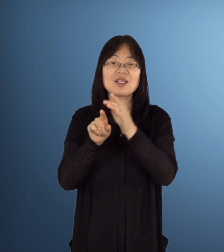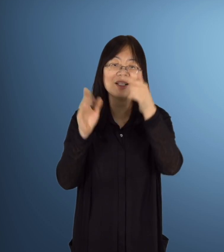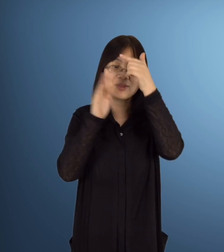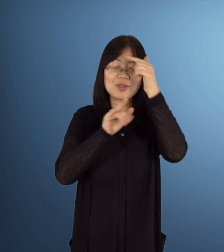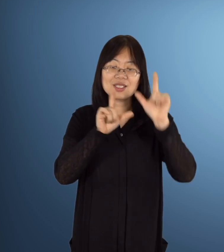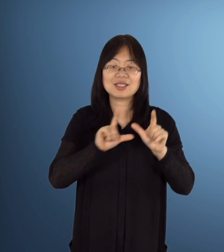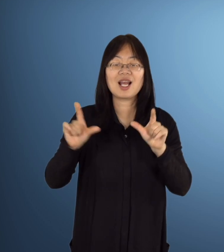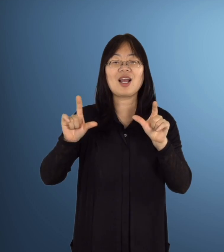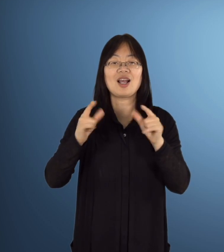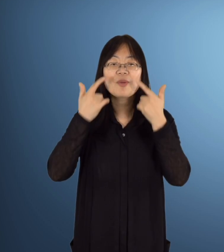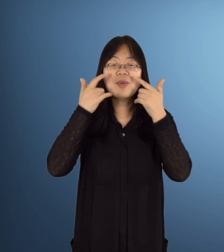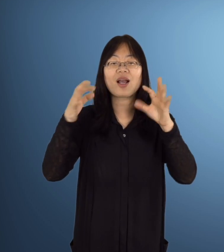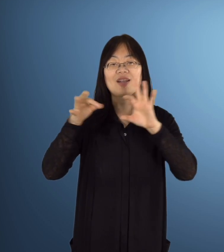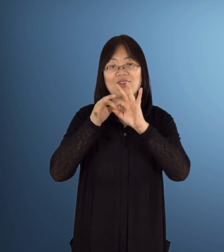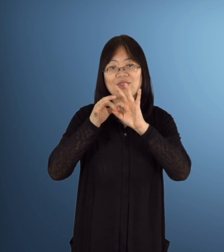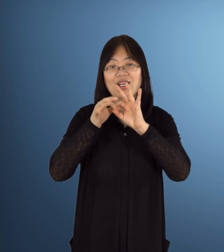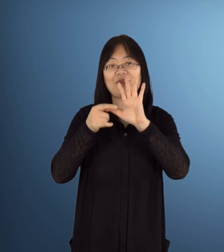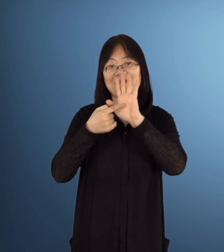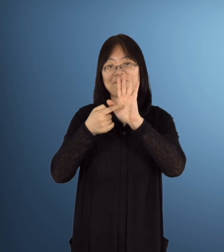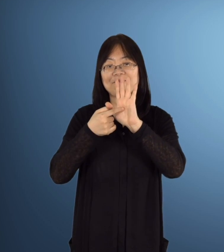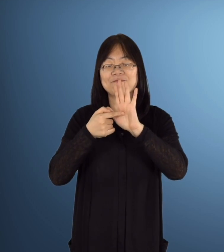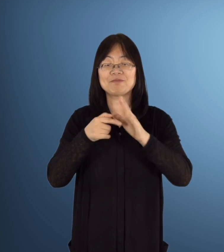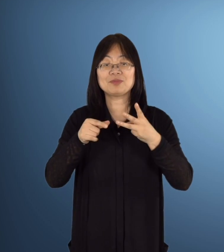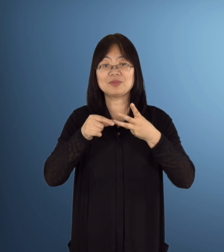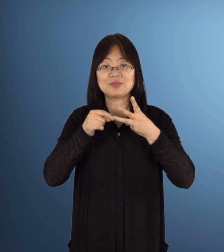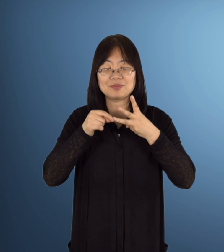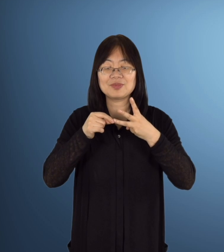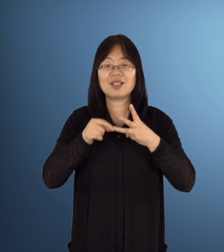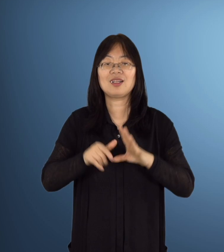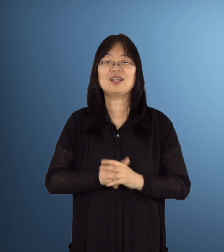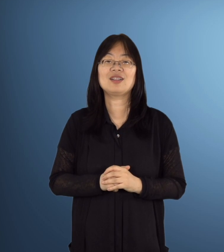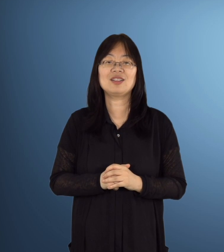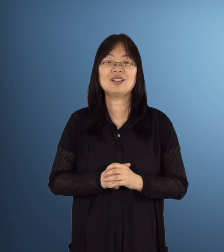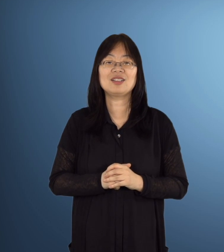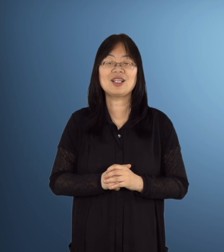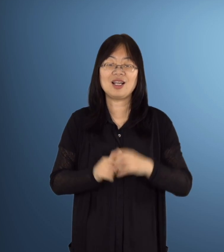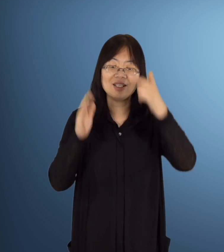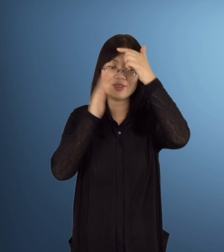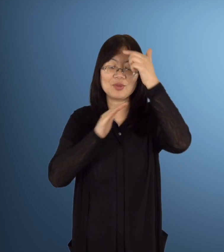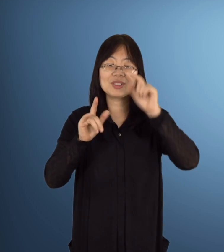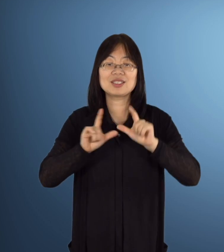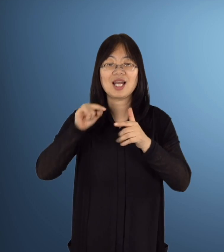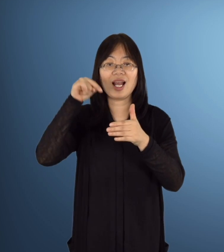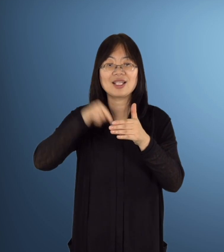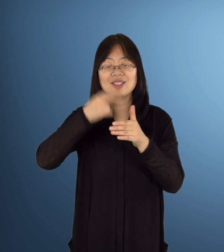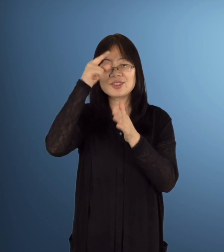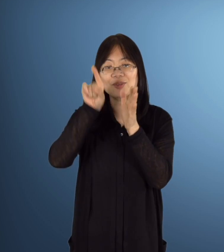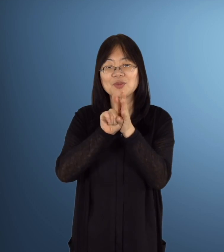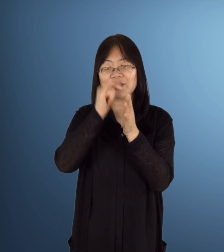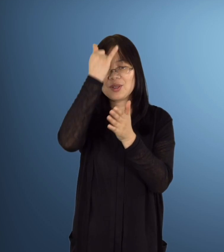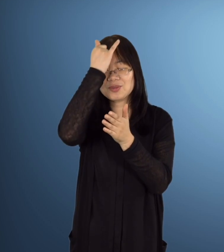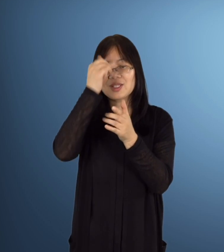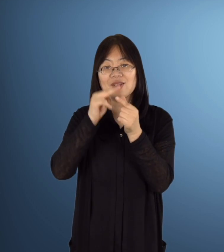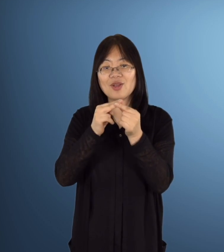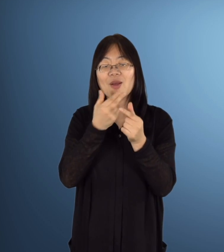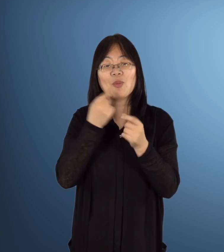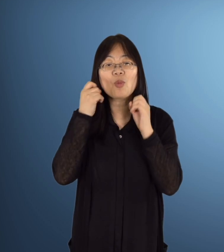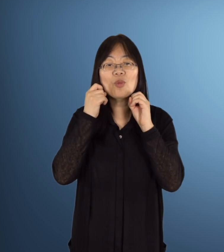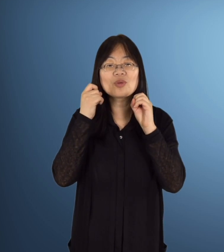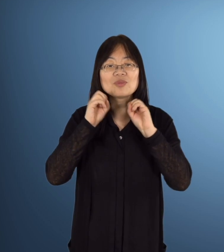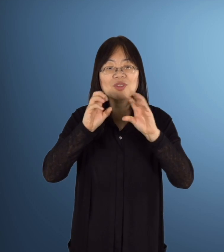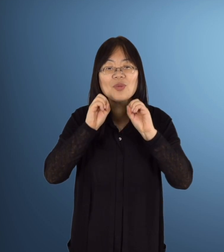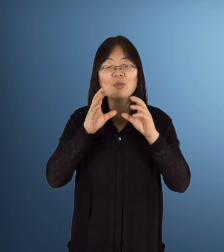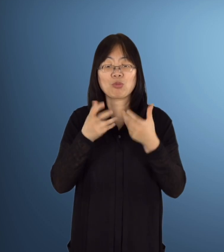성도의 삶과 반드시 연결되어야 한다. 세 번째, 시작. 성도의 삶에서 기독교 윤리와 복음